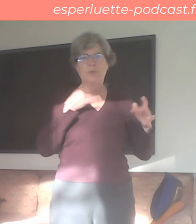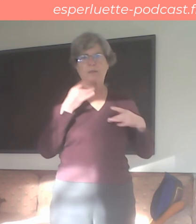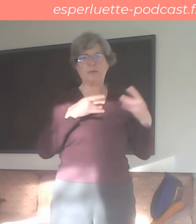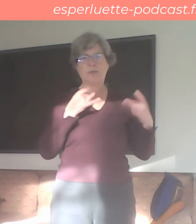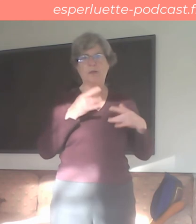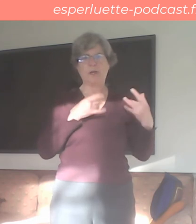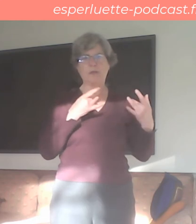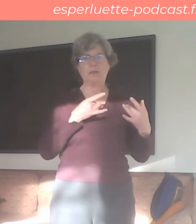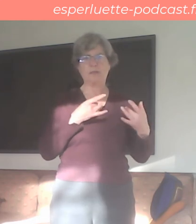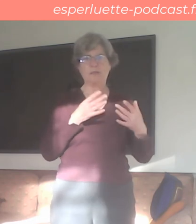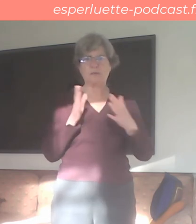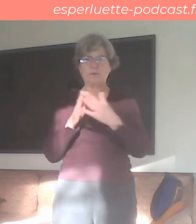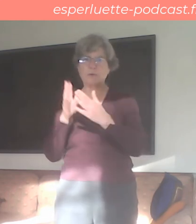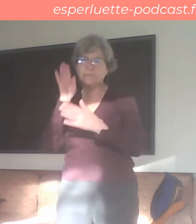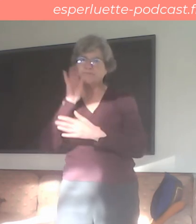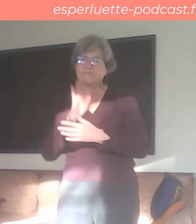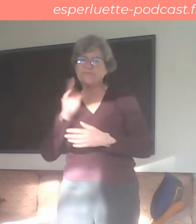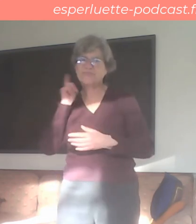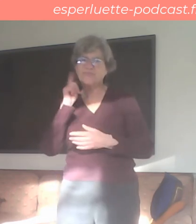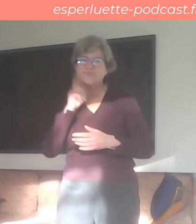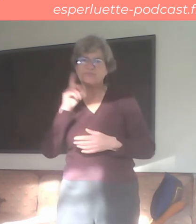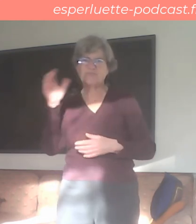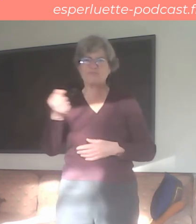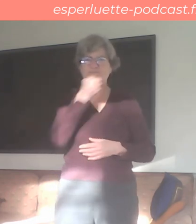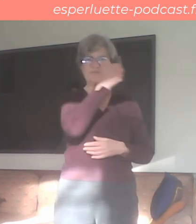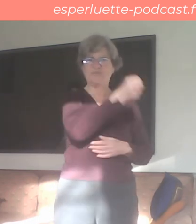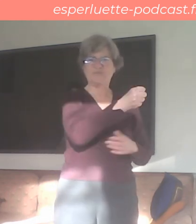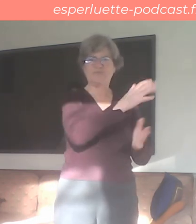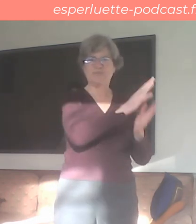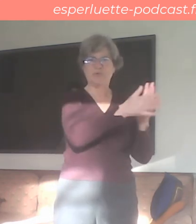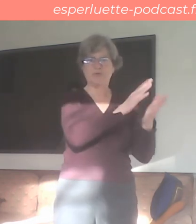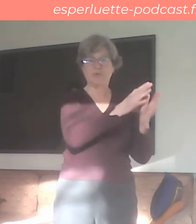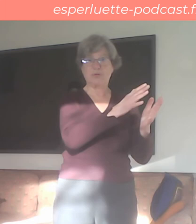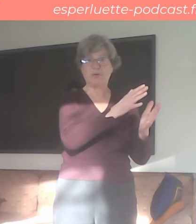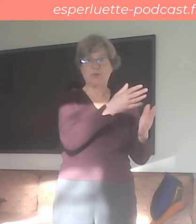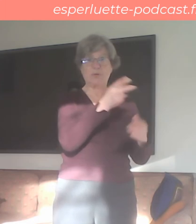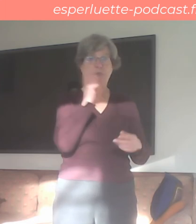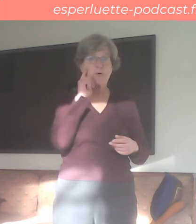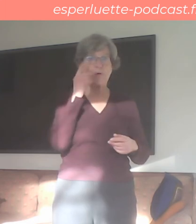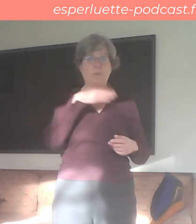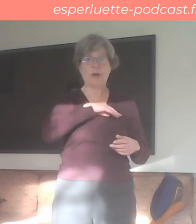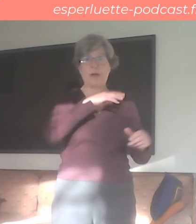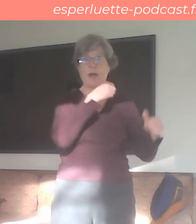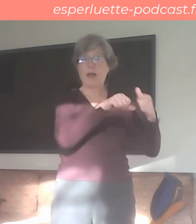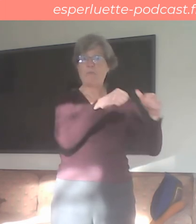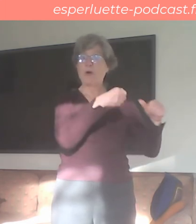ressentir vraiment la surditude, comme certains disent. Bon, personnellement, là cette année, depuis 2 ans,